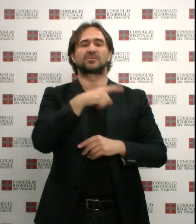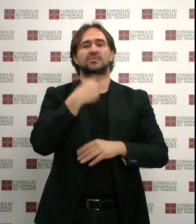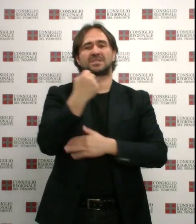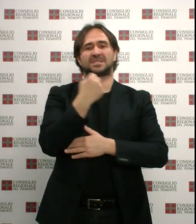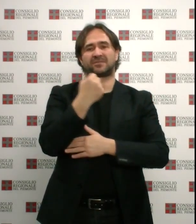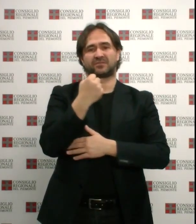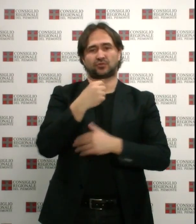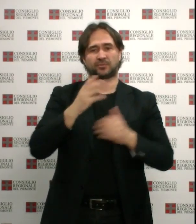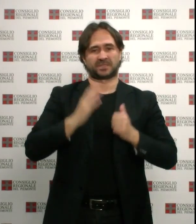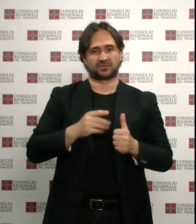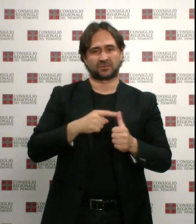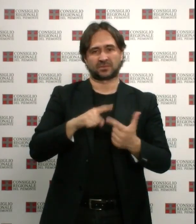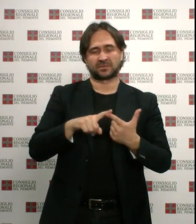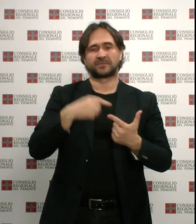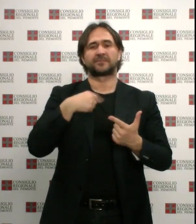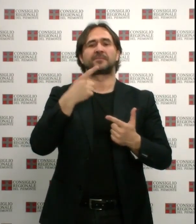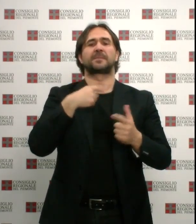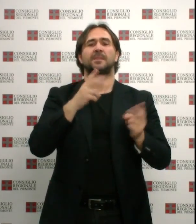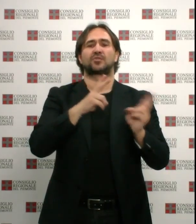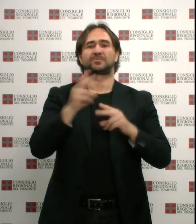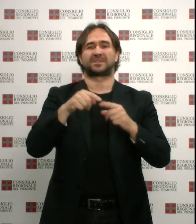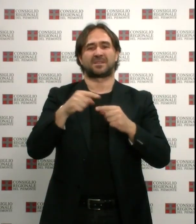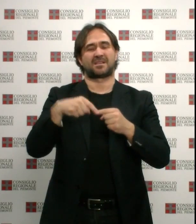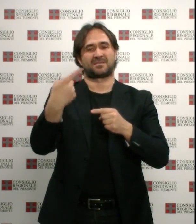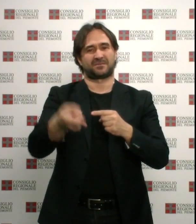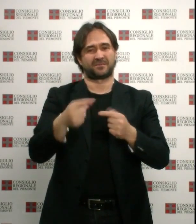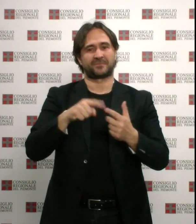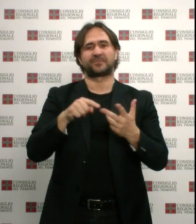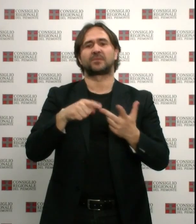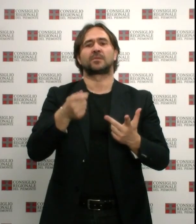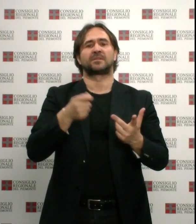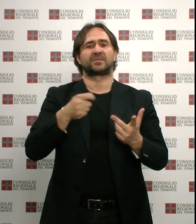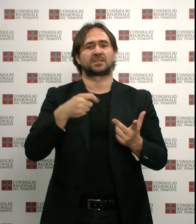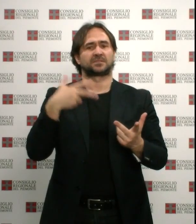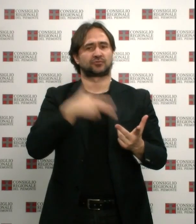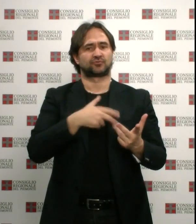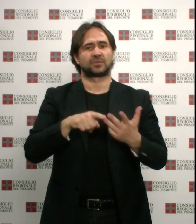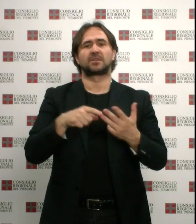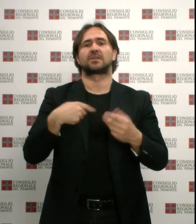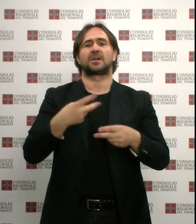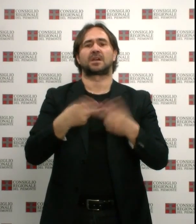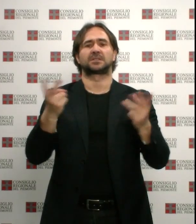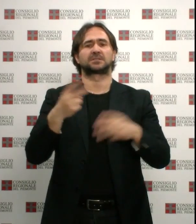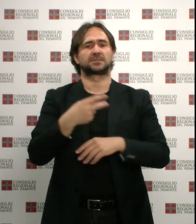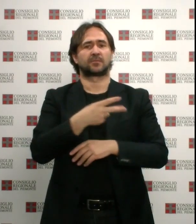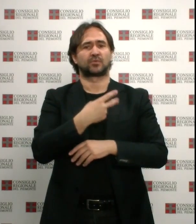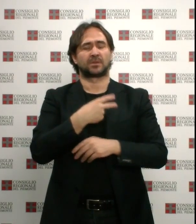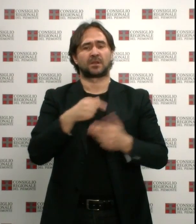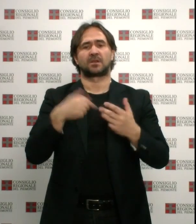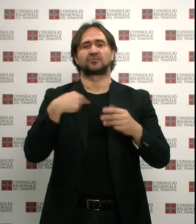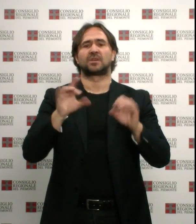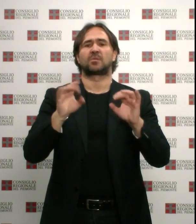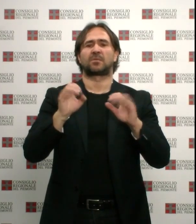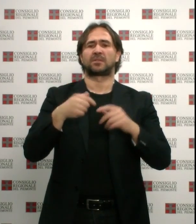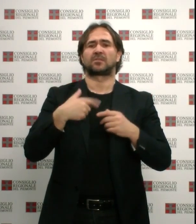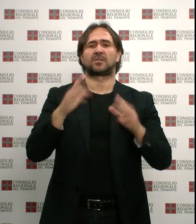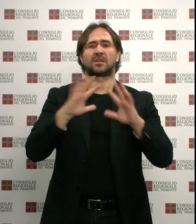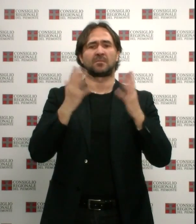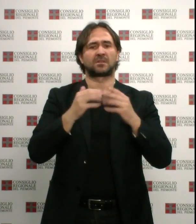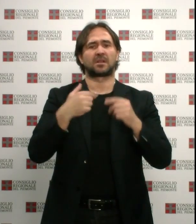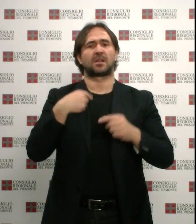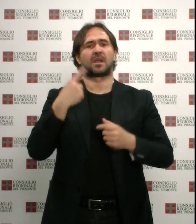Il difensore civico ha svolto la relazione annuale sulla sua attività nel 2014 all'Assemblea di Palazzo Lascaris. Il maggior numero